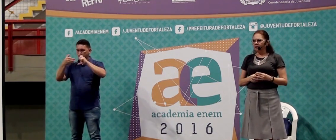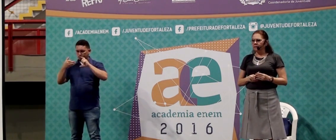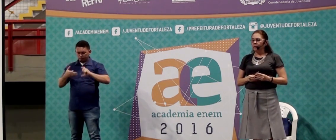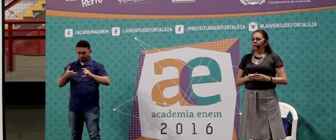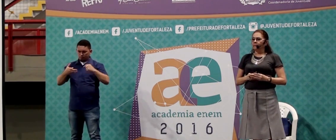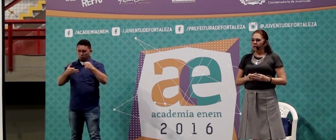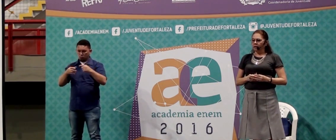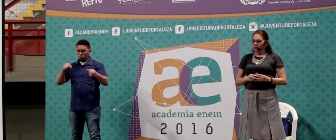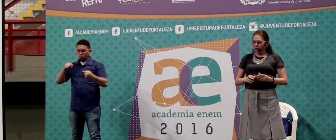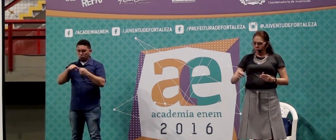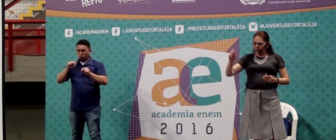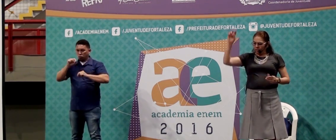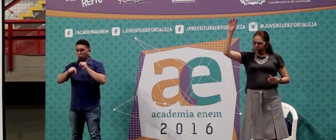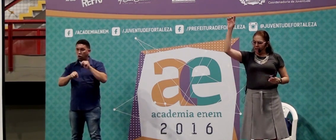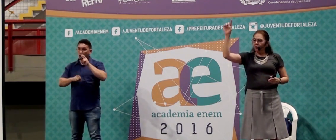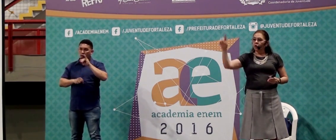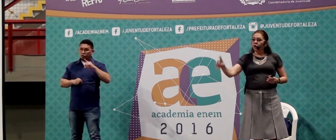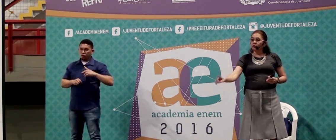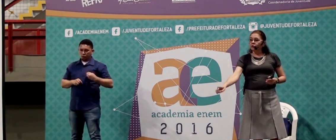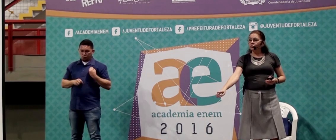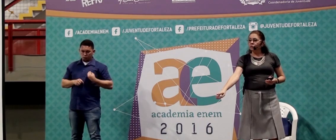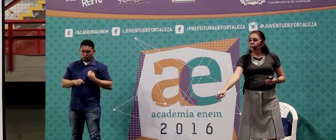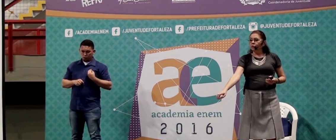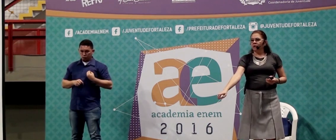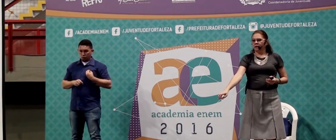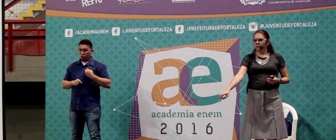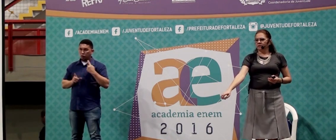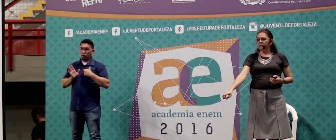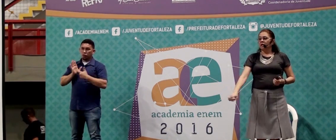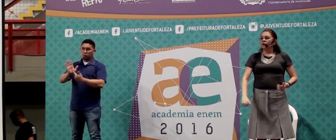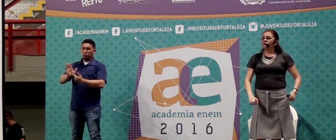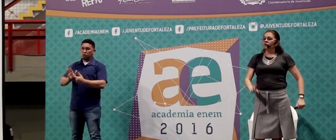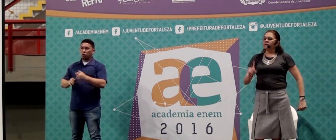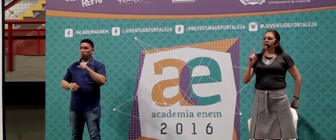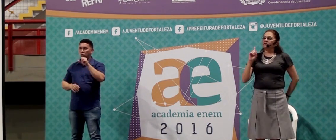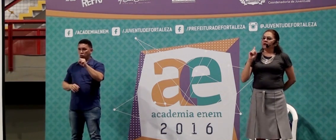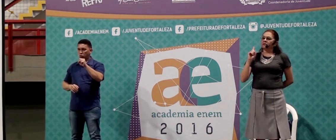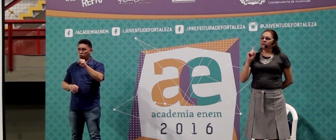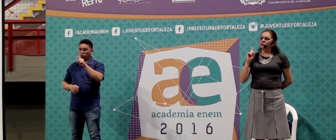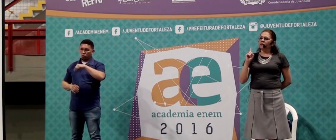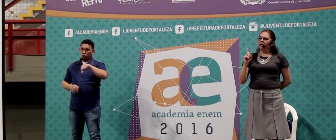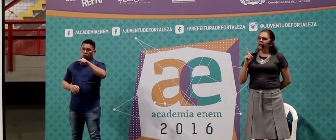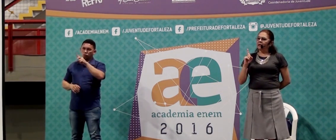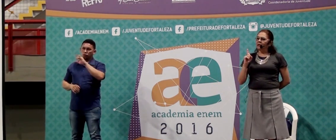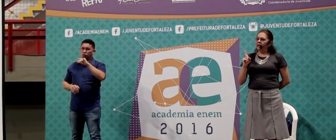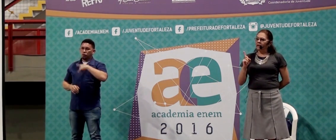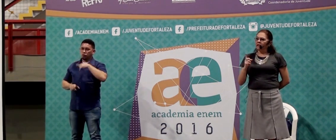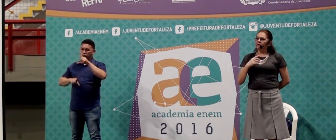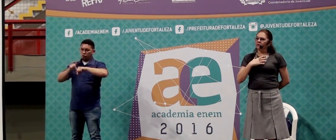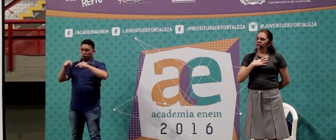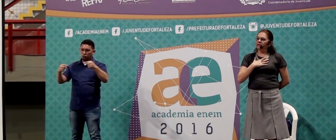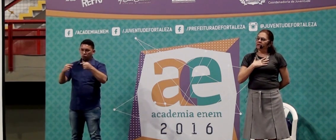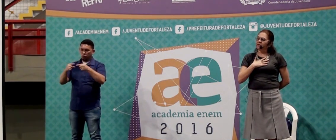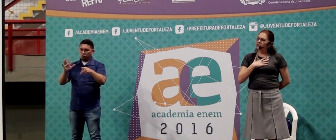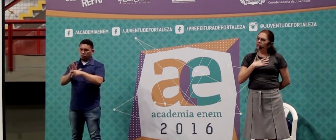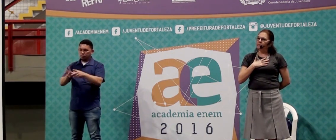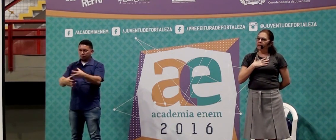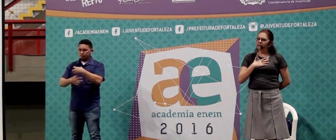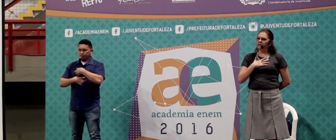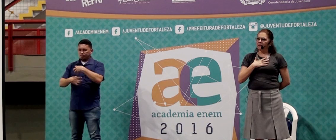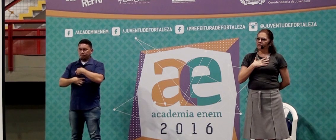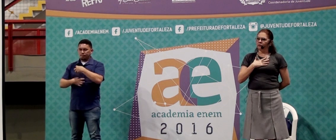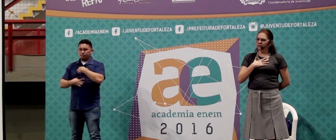argumento ali. Bem, eu vou botar 8 modelos. Você vai escolher aquele que você se